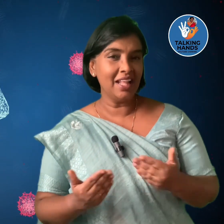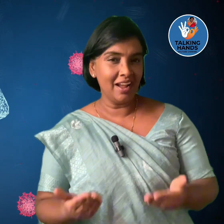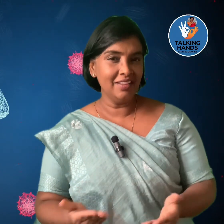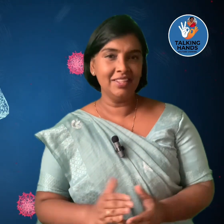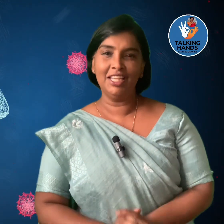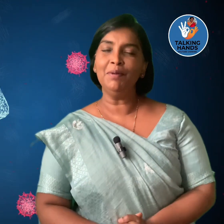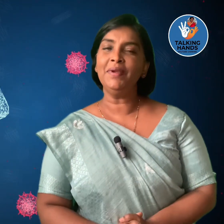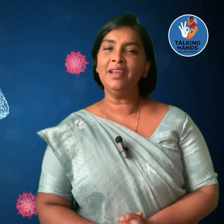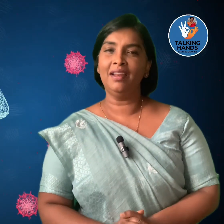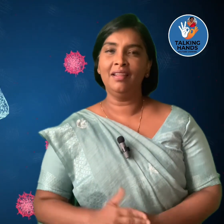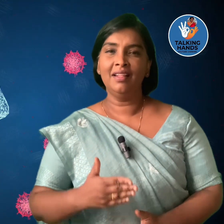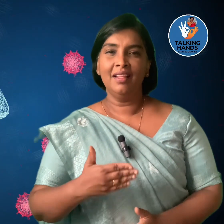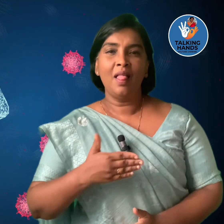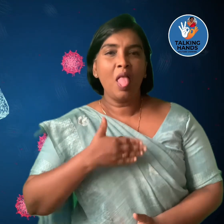දාන විදිහම පෙන්නන්න.